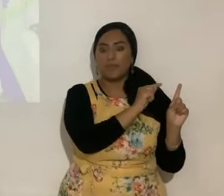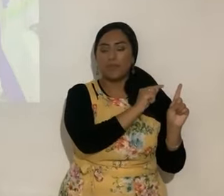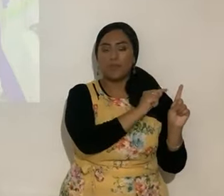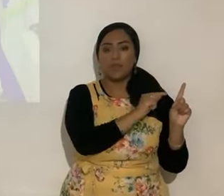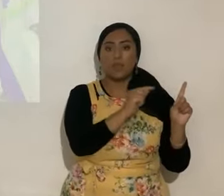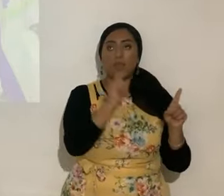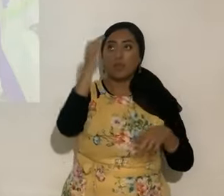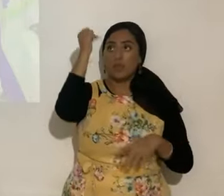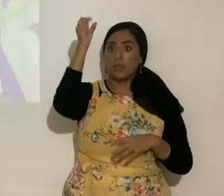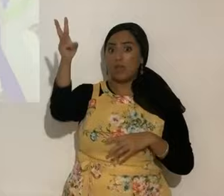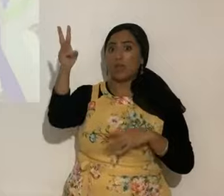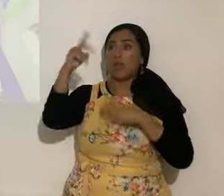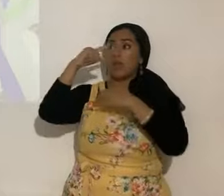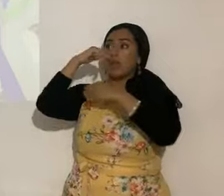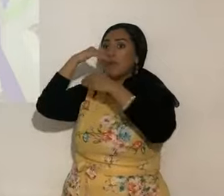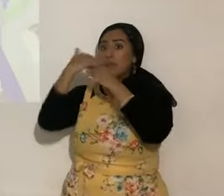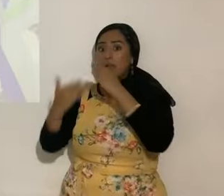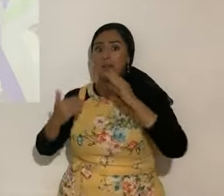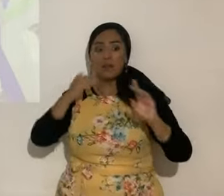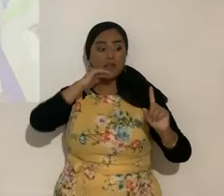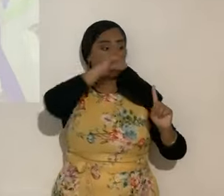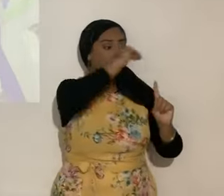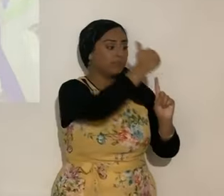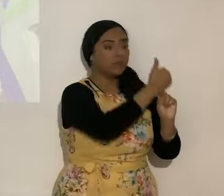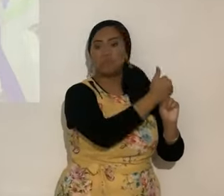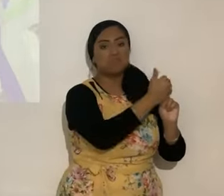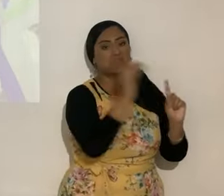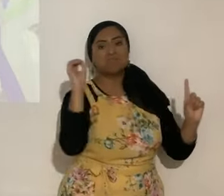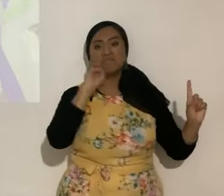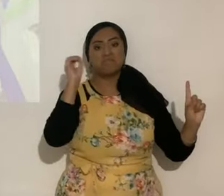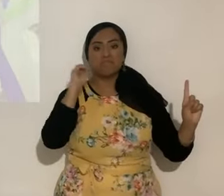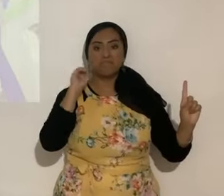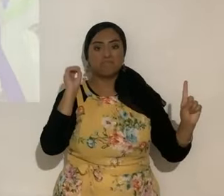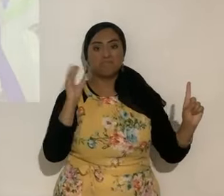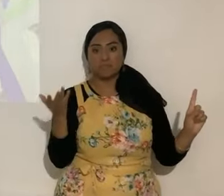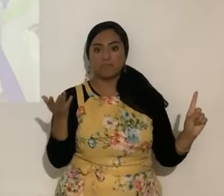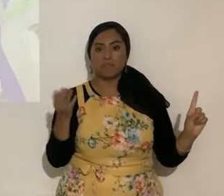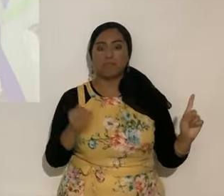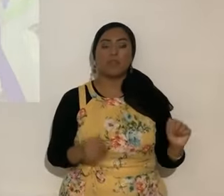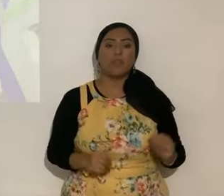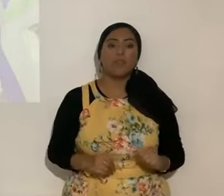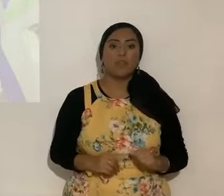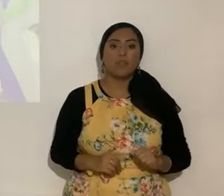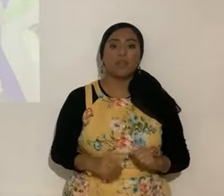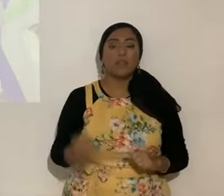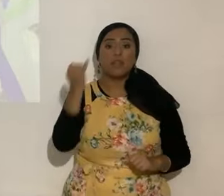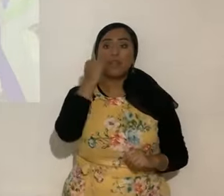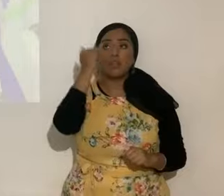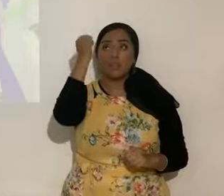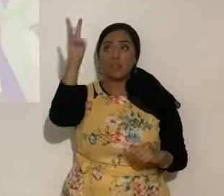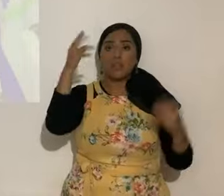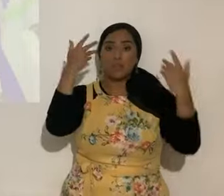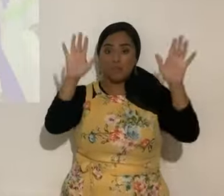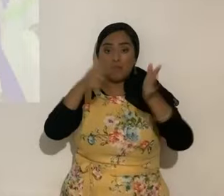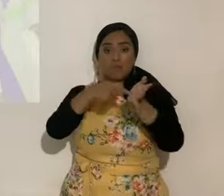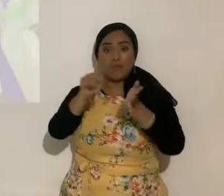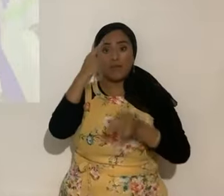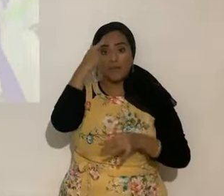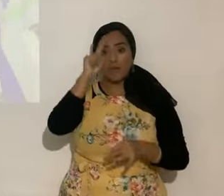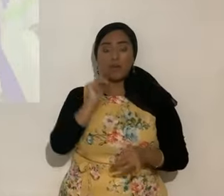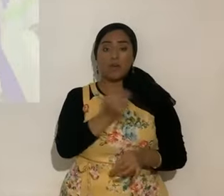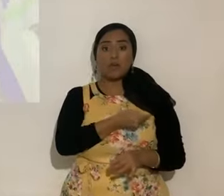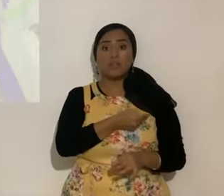entonces, la sangre bendita, del Mesías, Yahshua, no lo cubre, por lo tanto, si Yahshua, ya pagó por nosotros, si nos